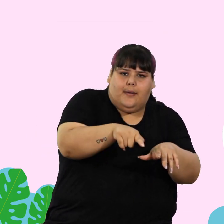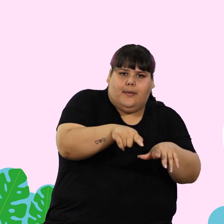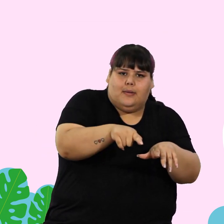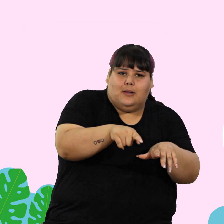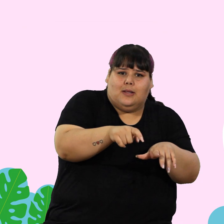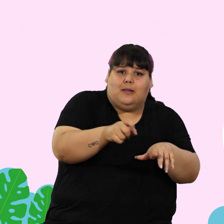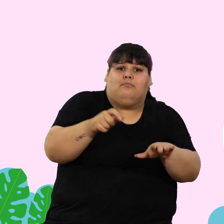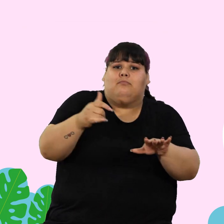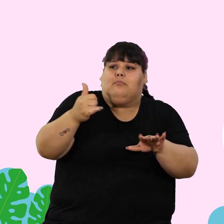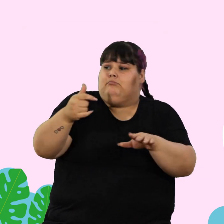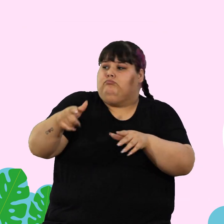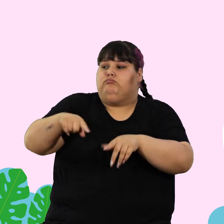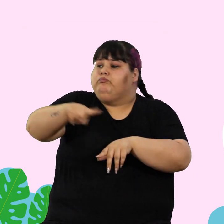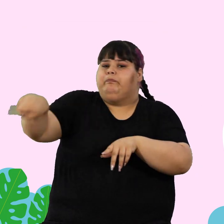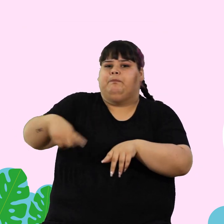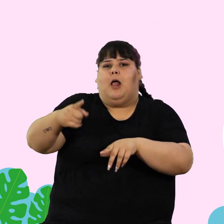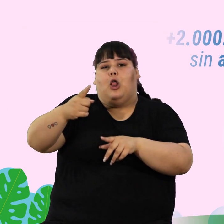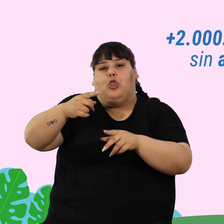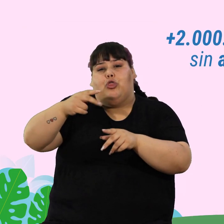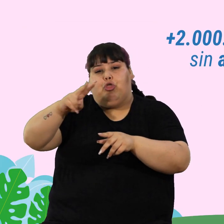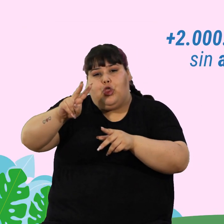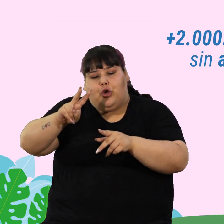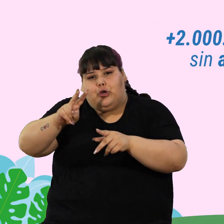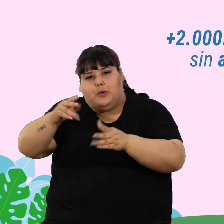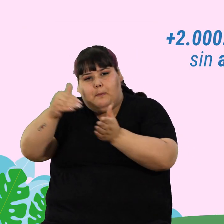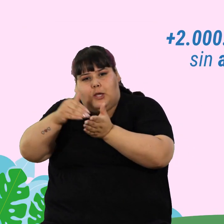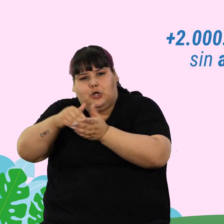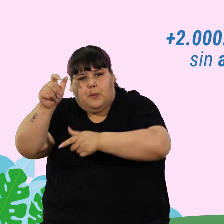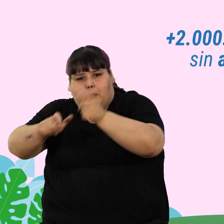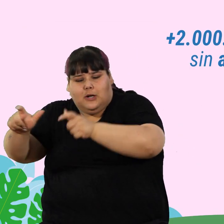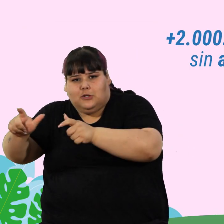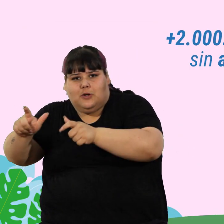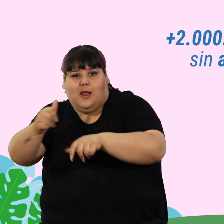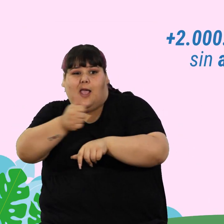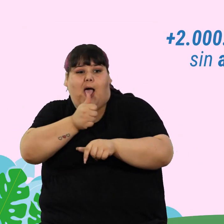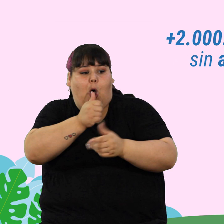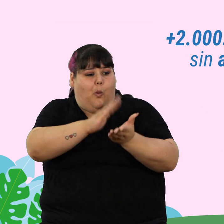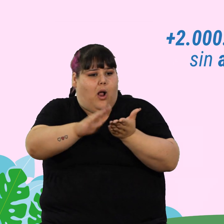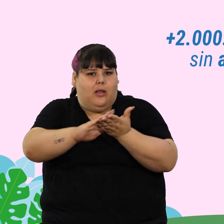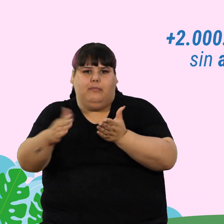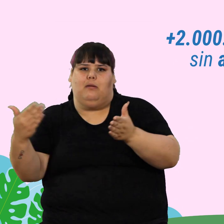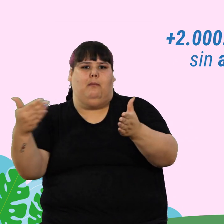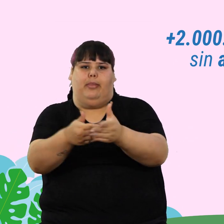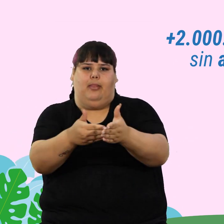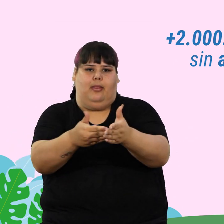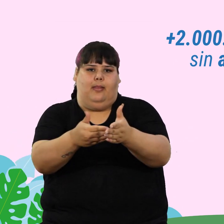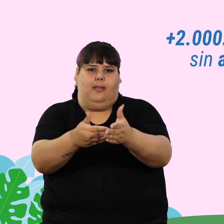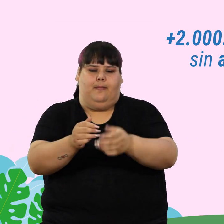esenciales, hay más de 2 millones de personas que carecen de acceso a servicios de agua potable.